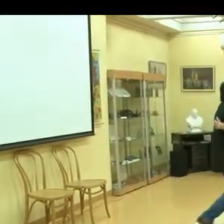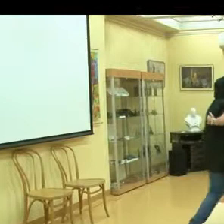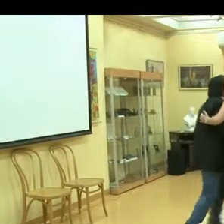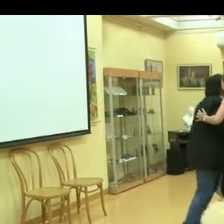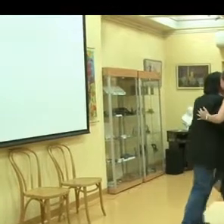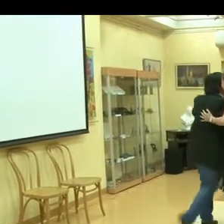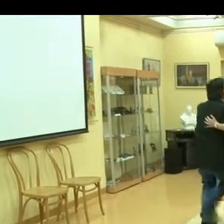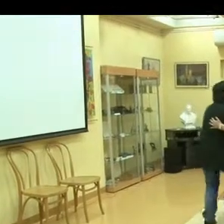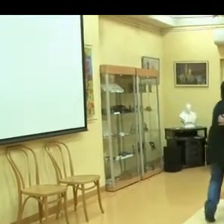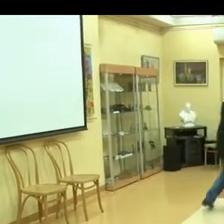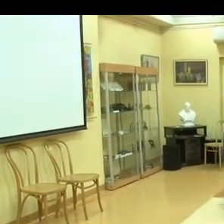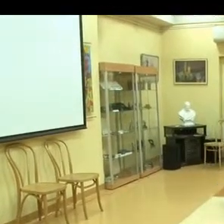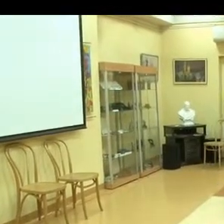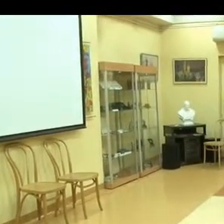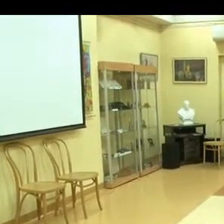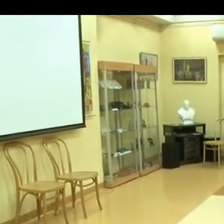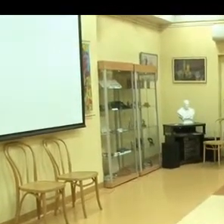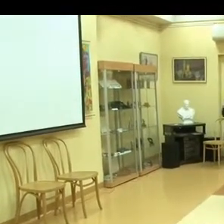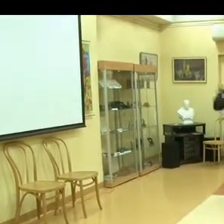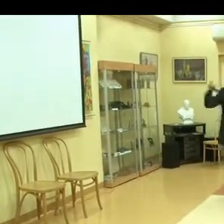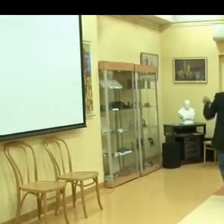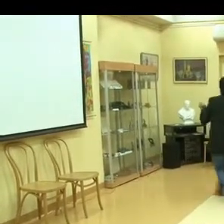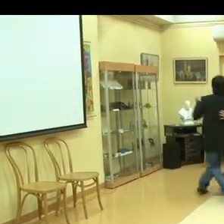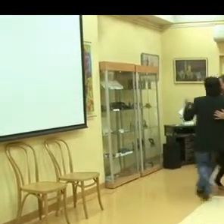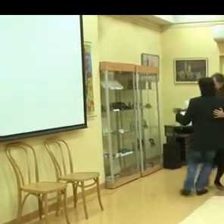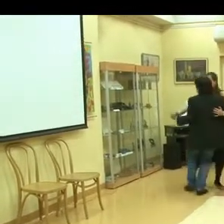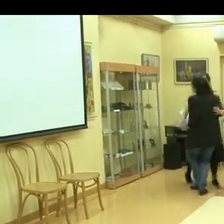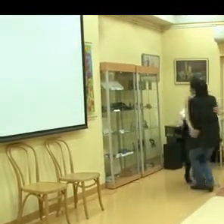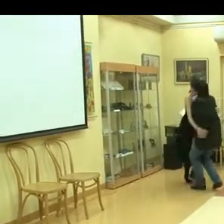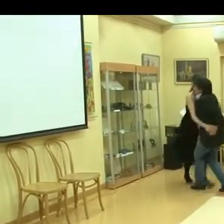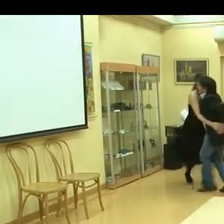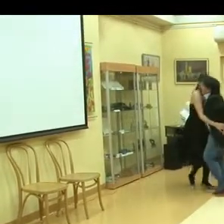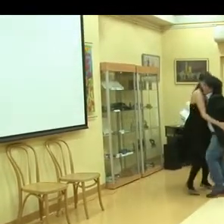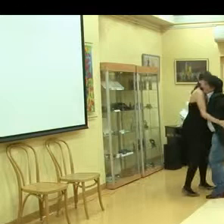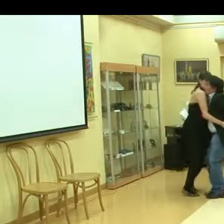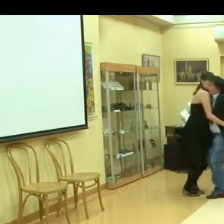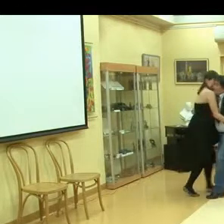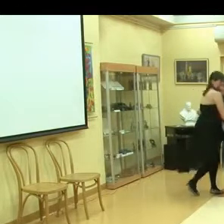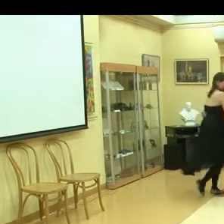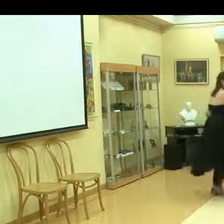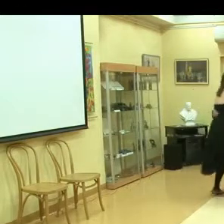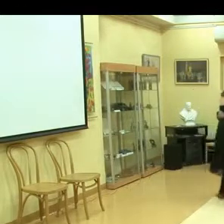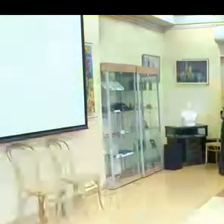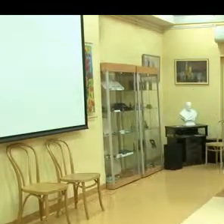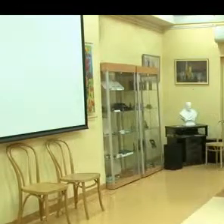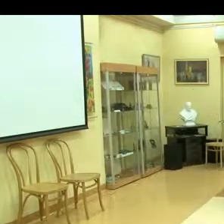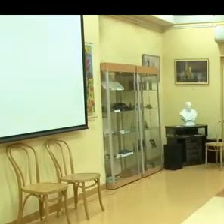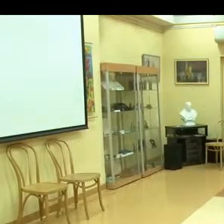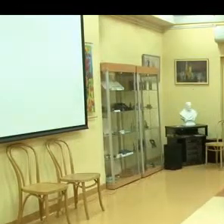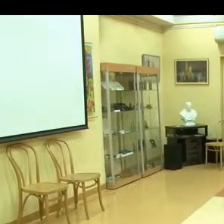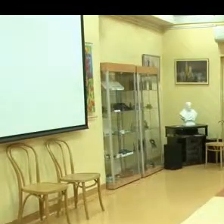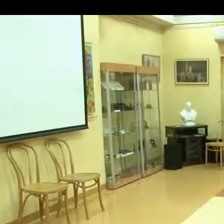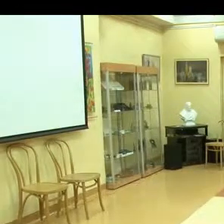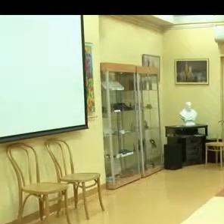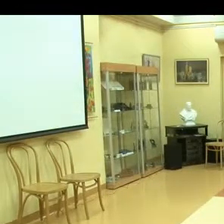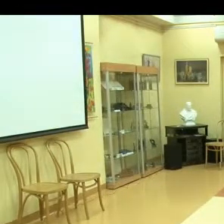Uśmiechają się oboje na przymknięte oczy. Potykają się policzkami. Sylwia pocałowała Christianę w policzek. Christiana się śmieje.